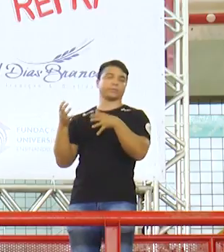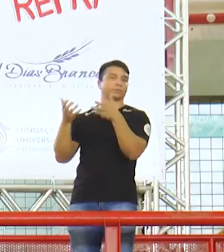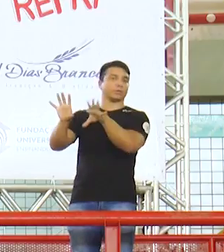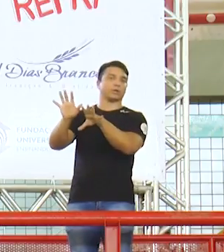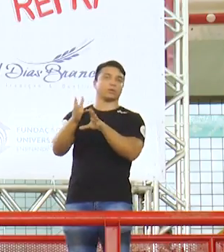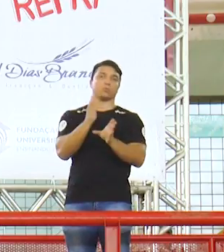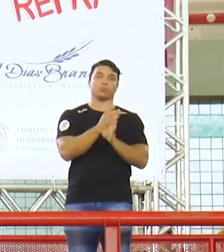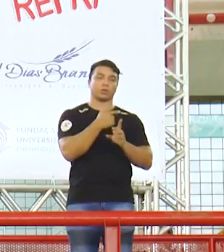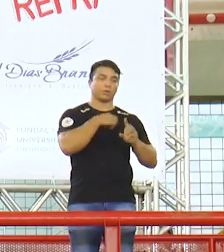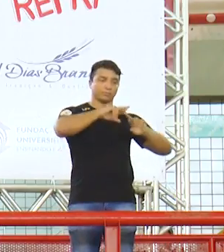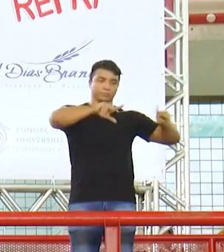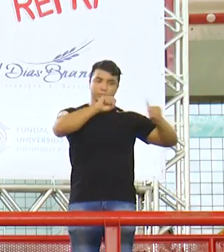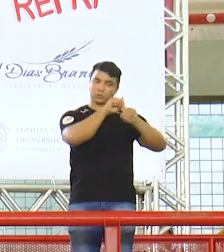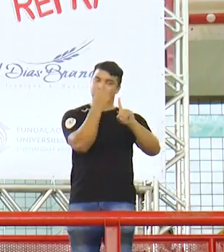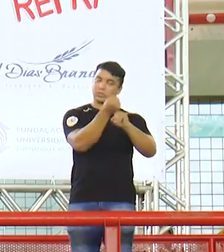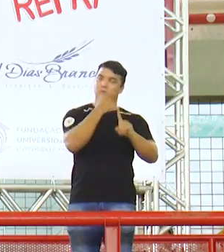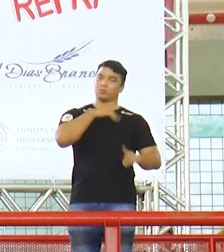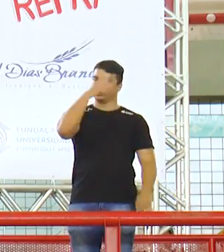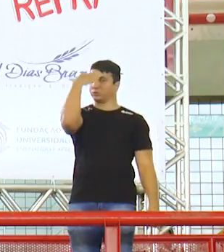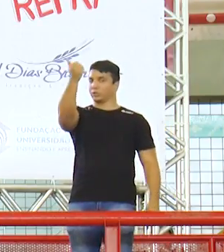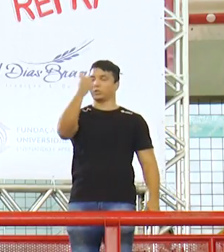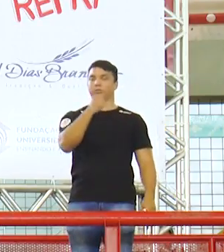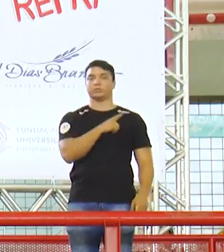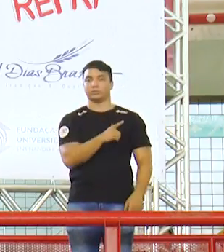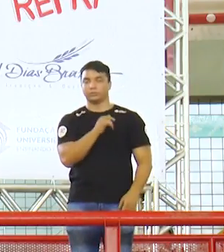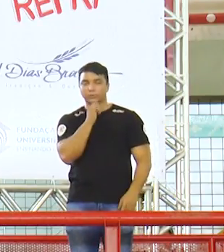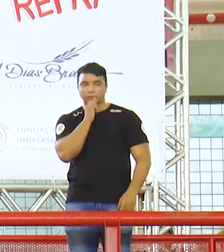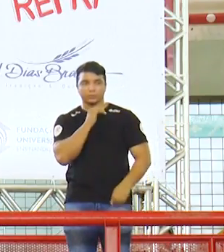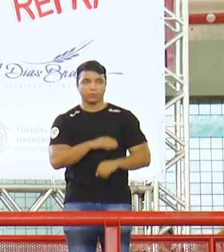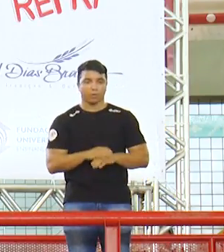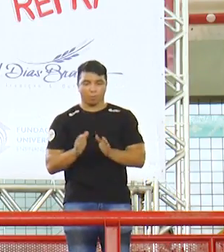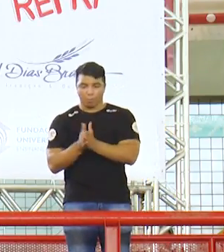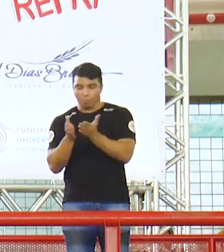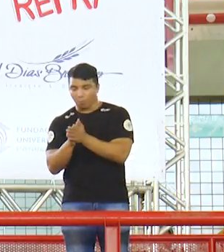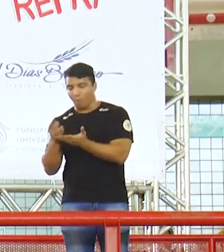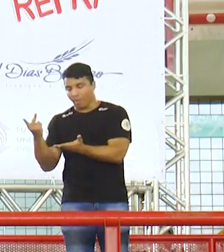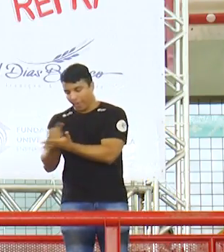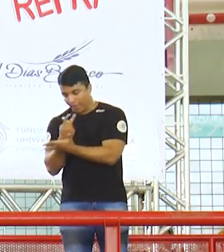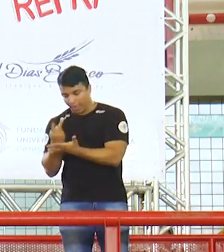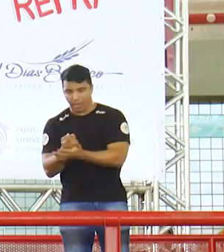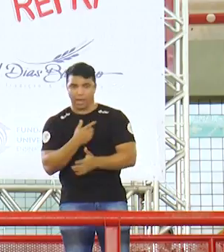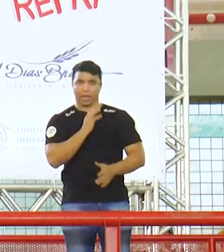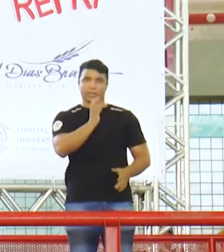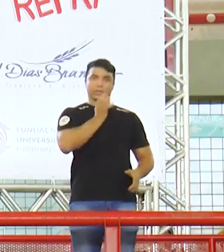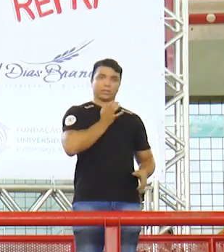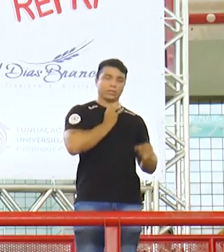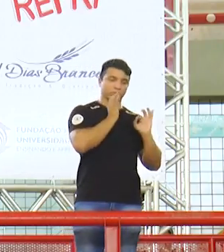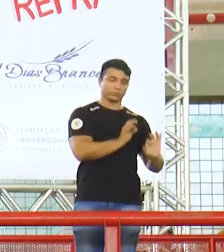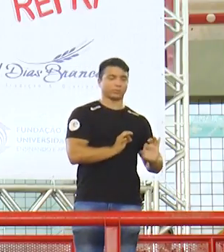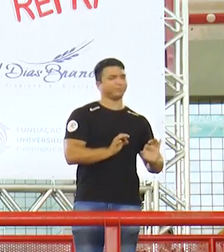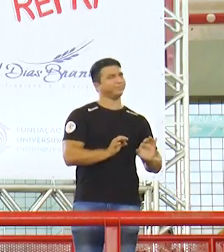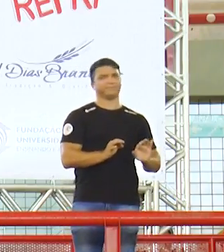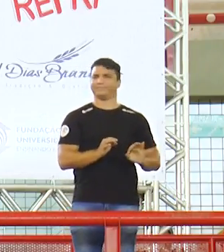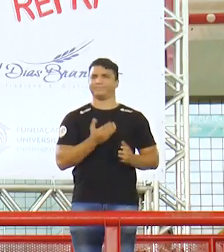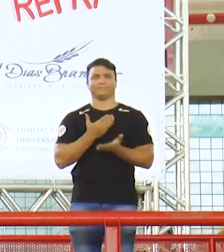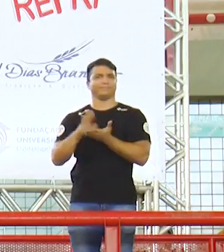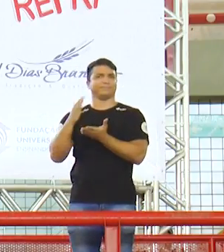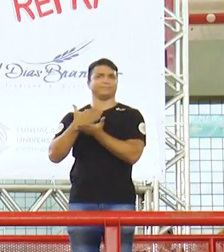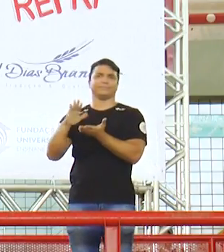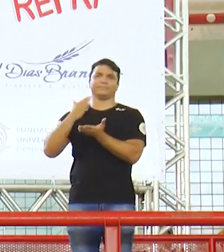variação social eu sei. Variação social é assim, pobre fala errado, rico fala certo. Tem nada a